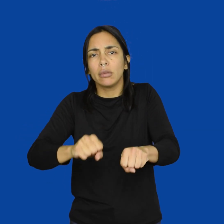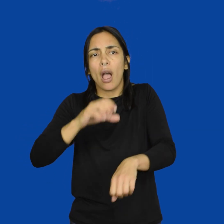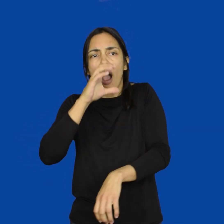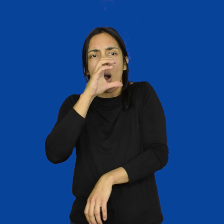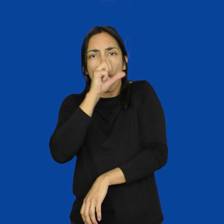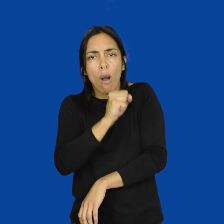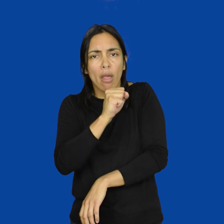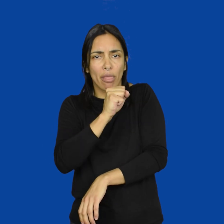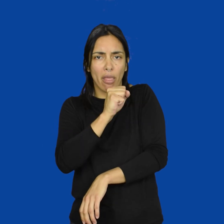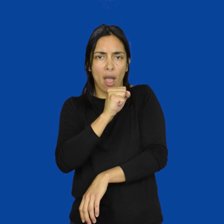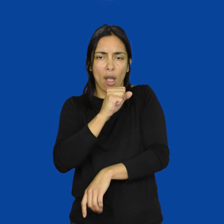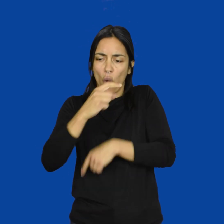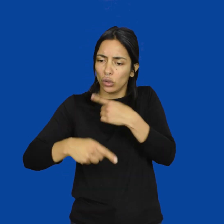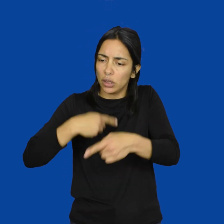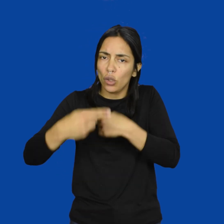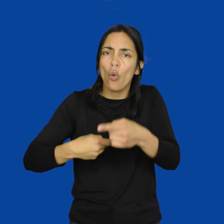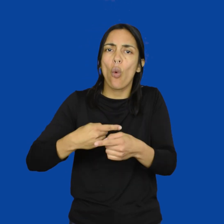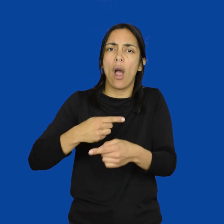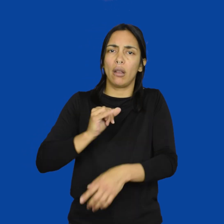y despojarlos de su identidad y derechos.